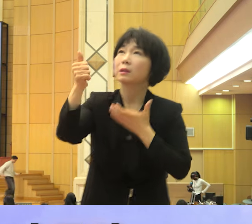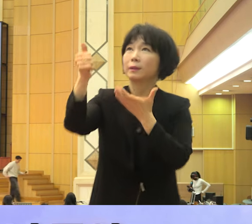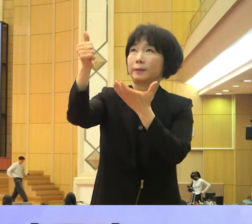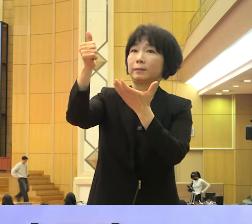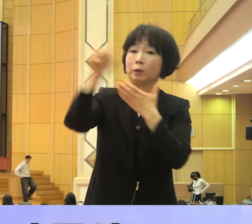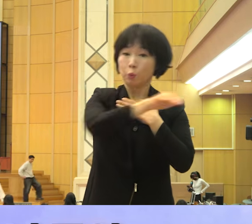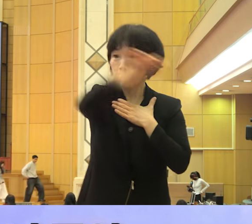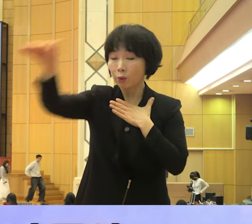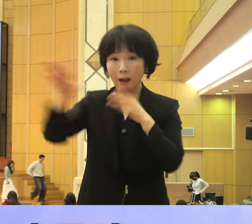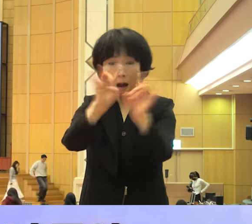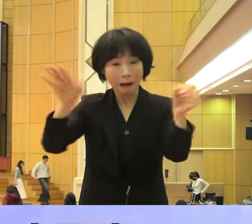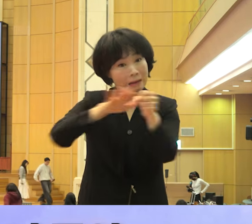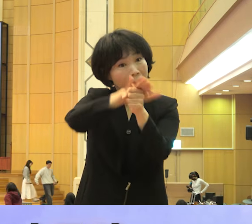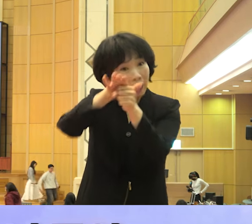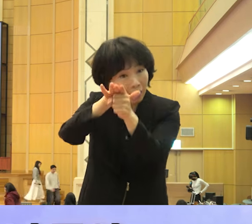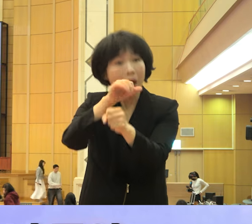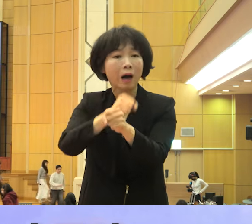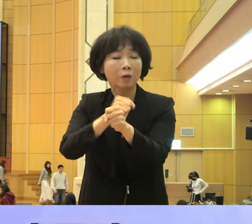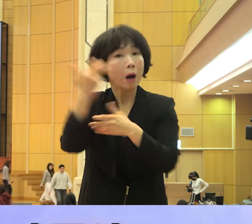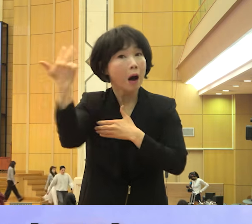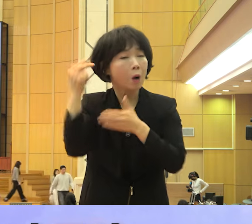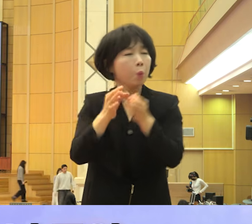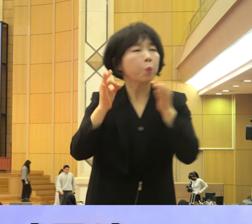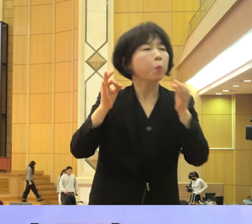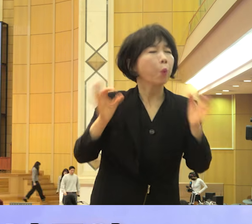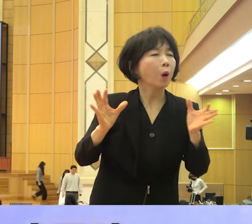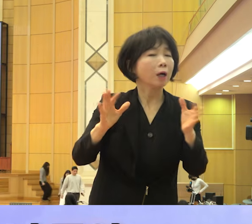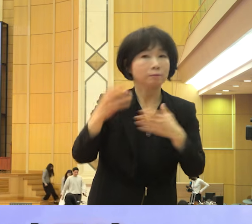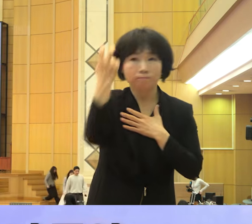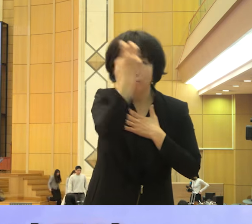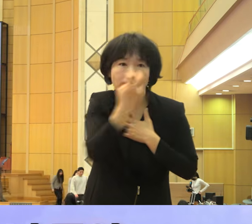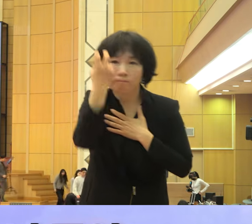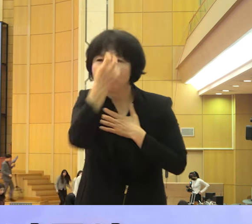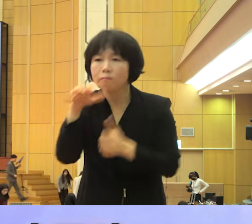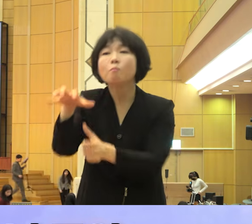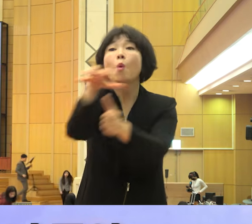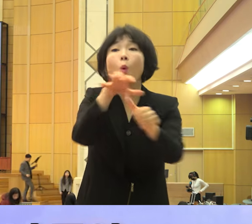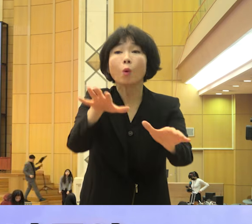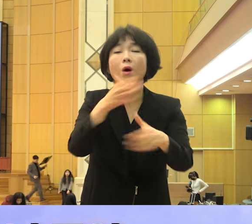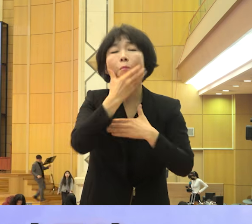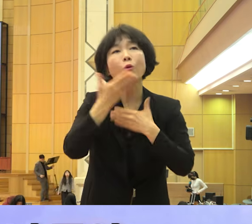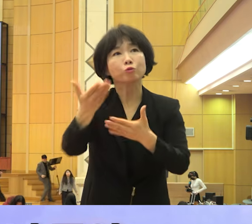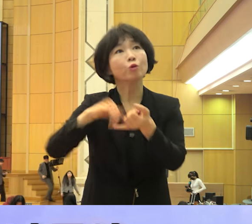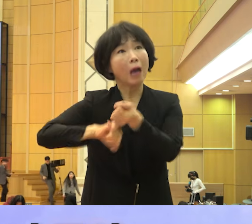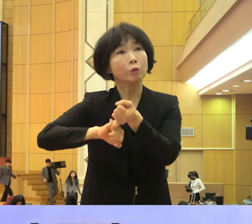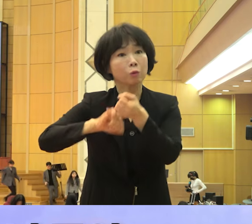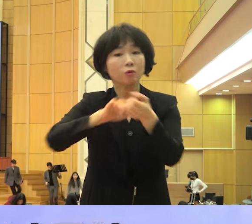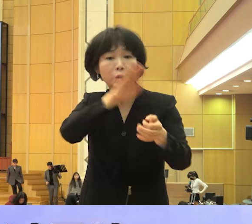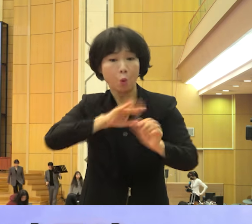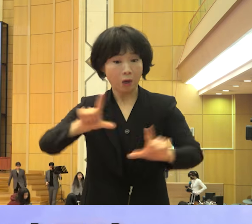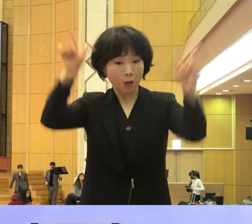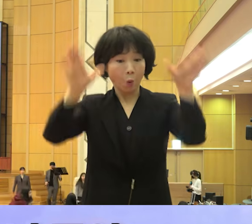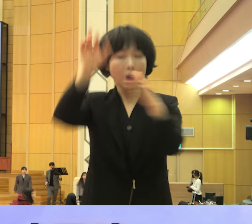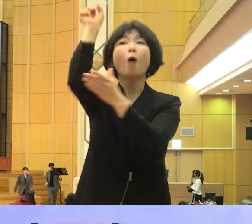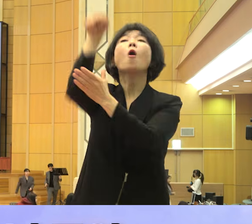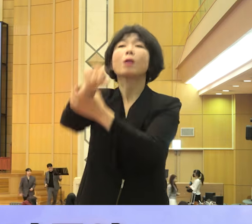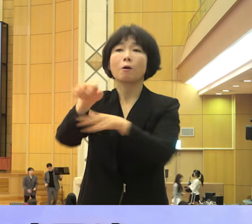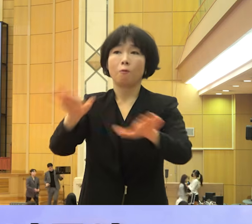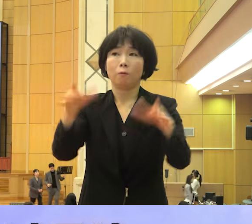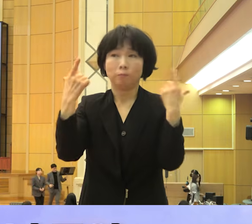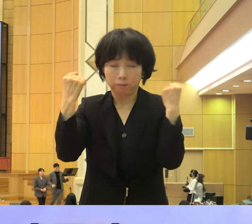저희들 사랑하셔서 지나간 한 주간 동안도 지켜주시고 오늘 또 복주마 약속하신 주의 날을 허락해